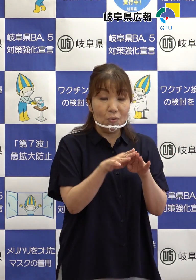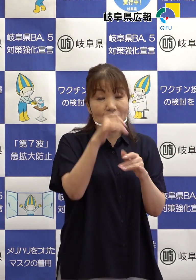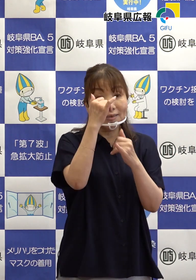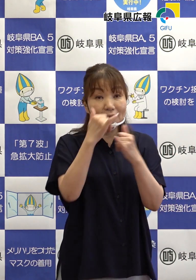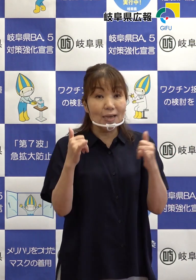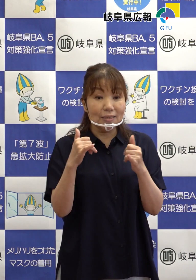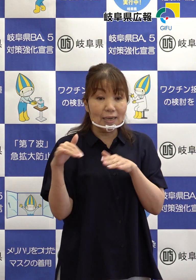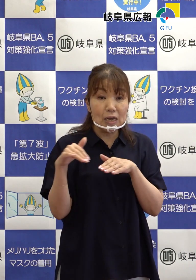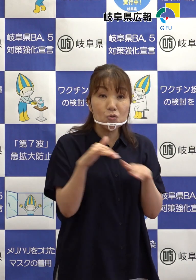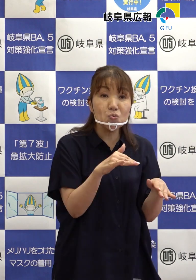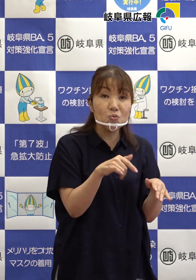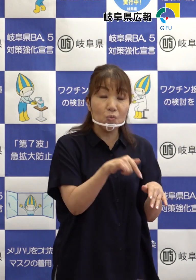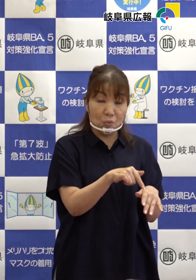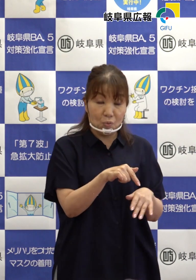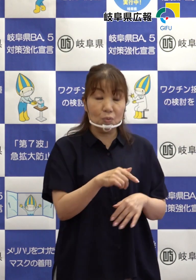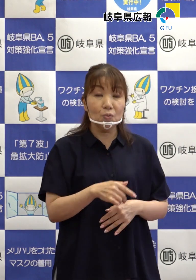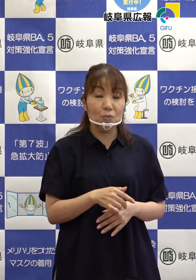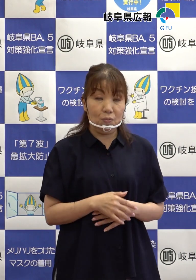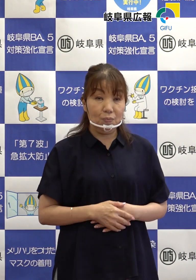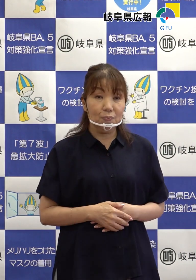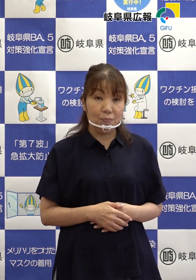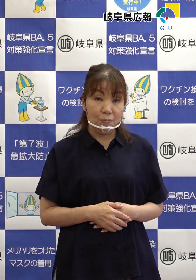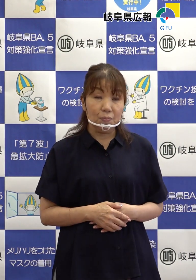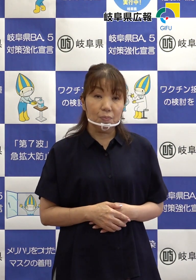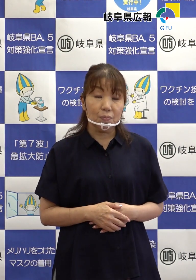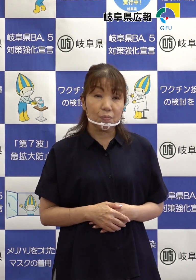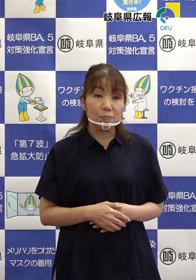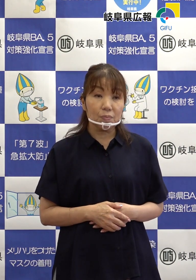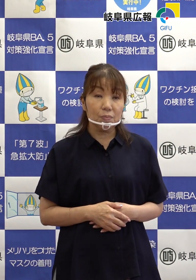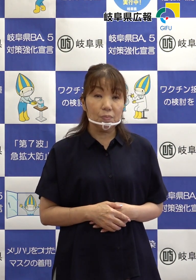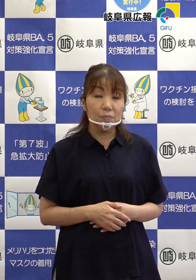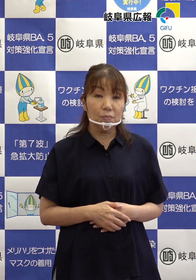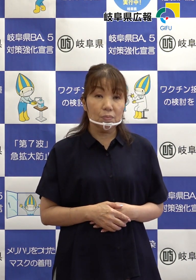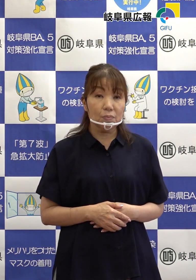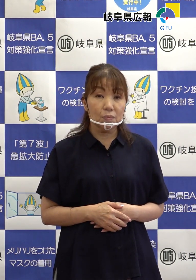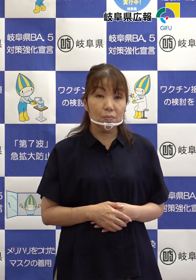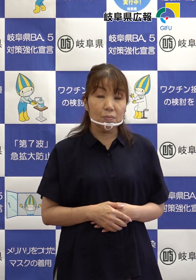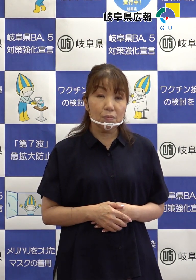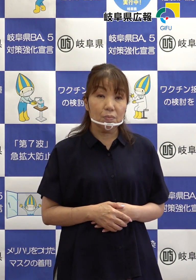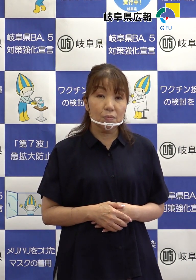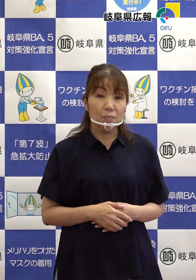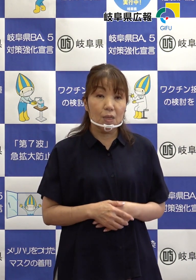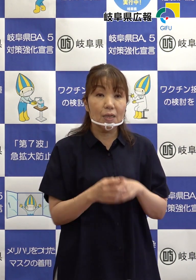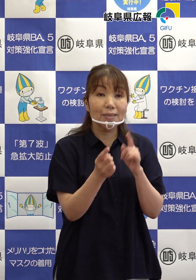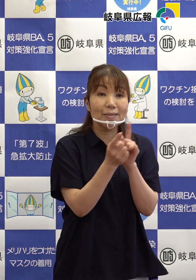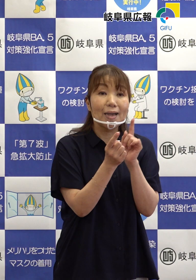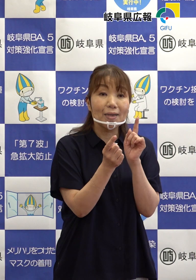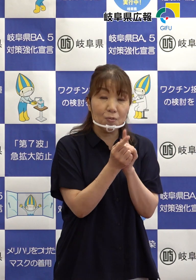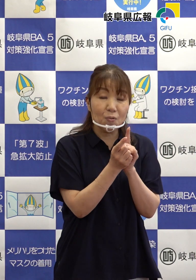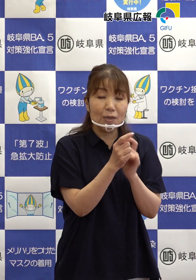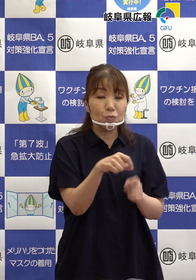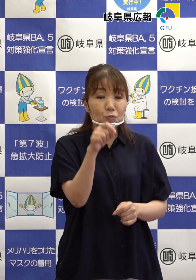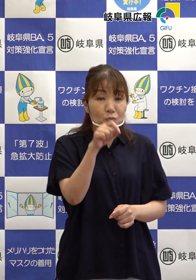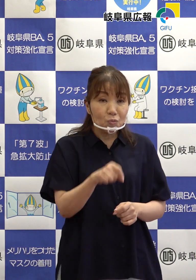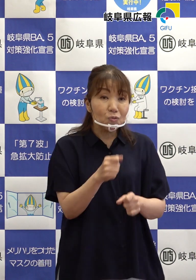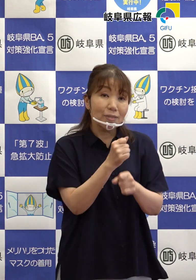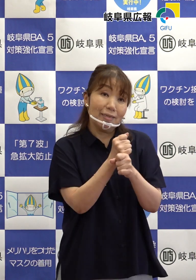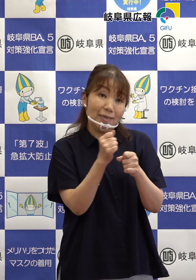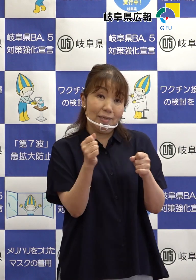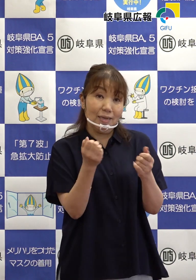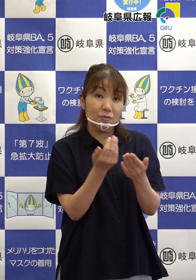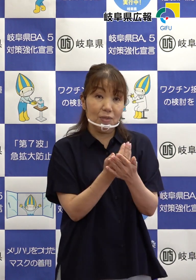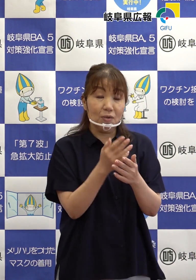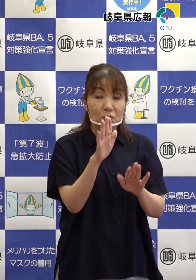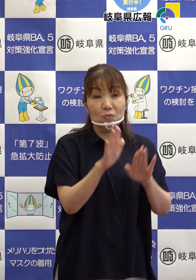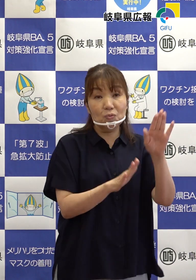方々がま集中すると言うか殺到するということで対応は十分できなくなりツアーと